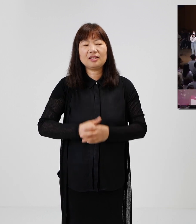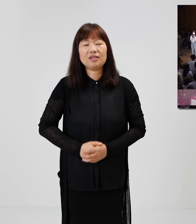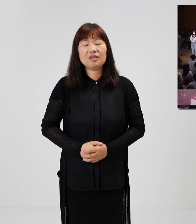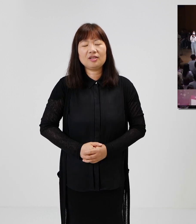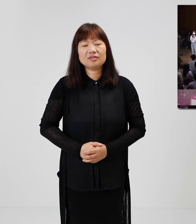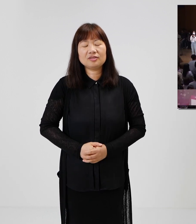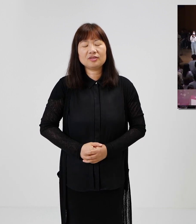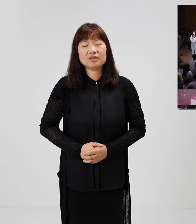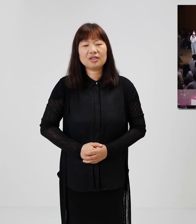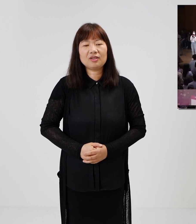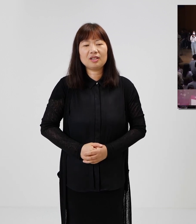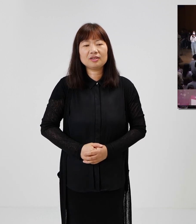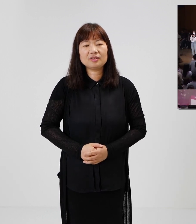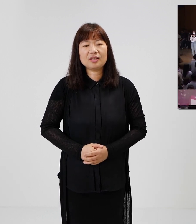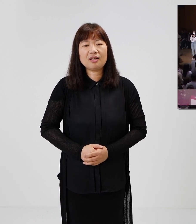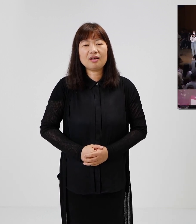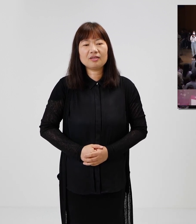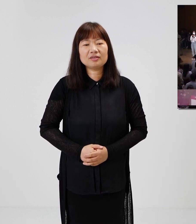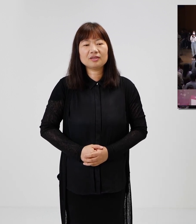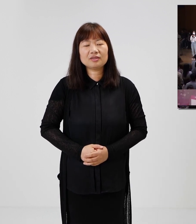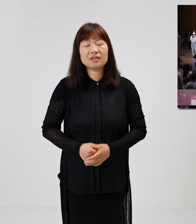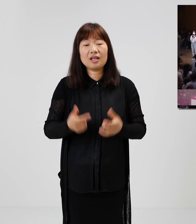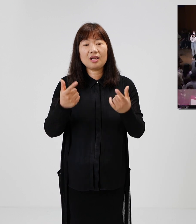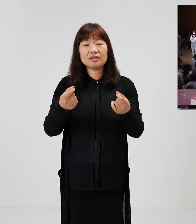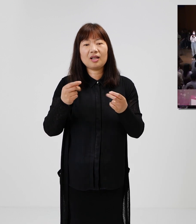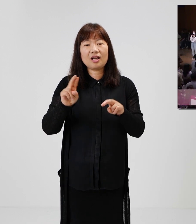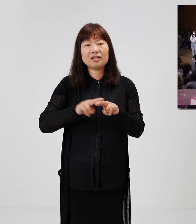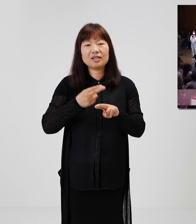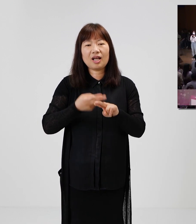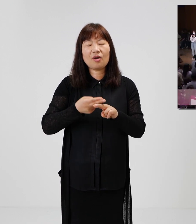칭찬하리니 필요한 상급